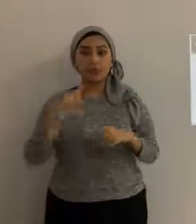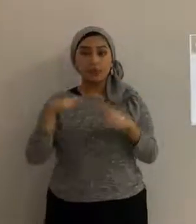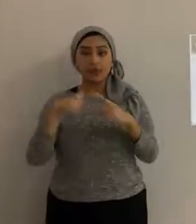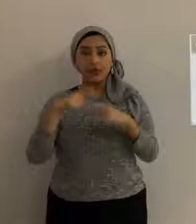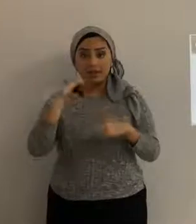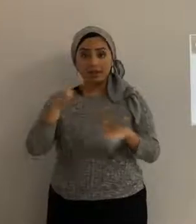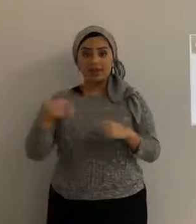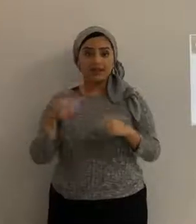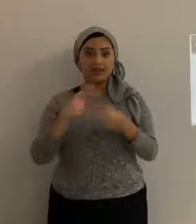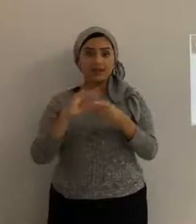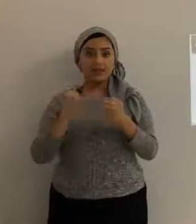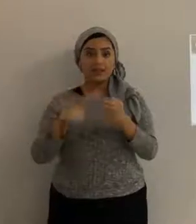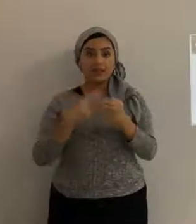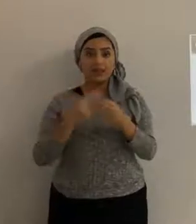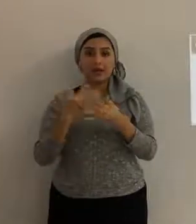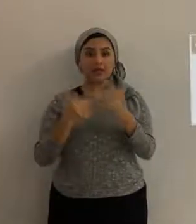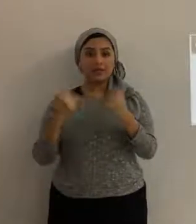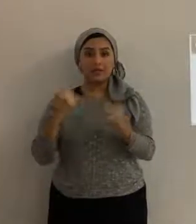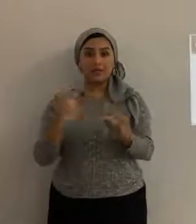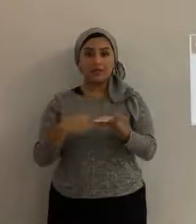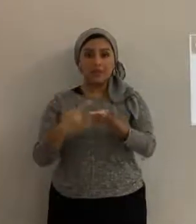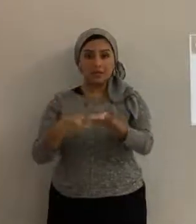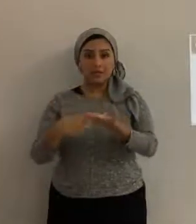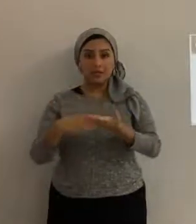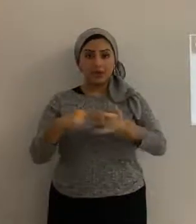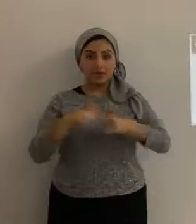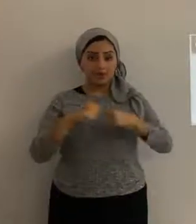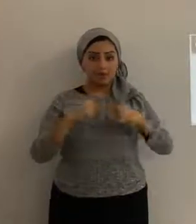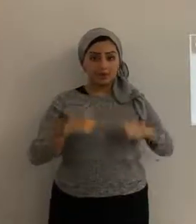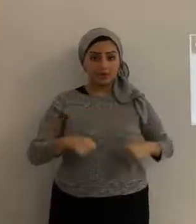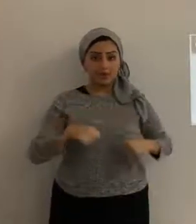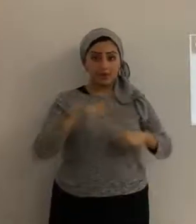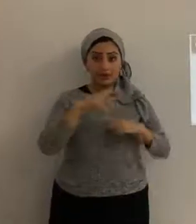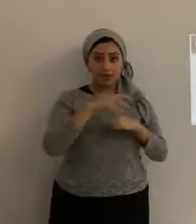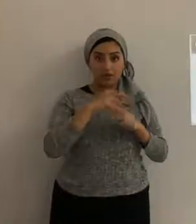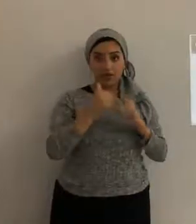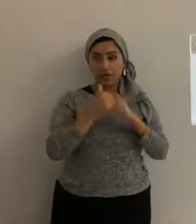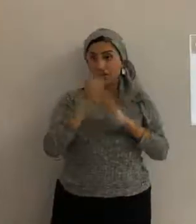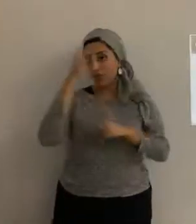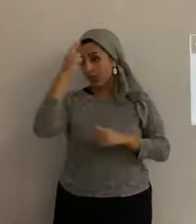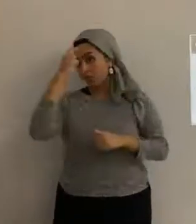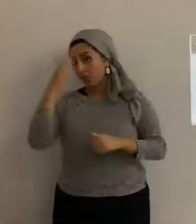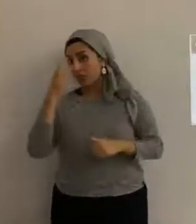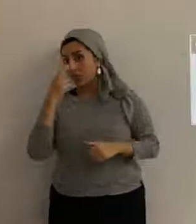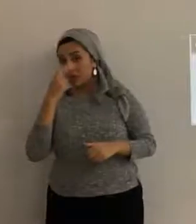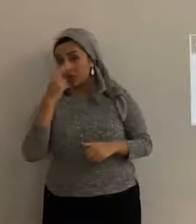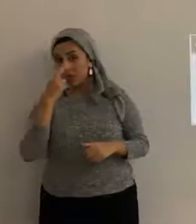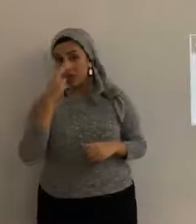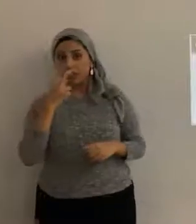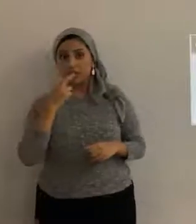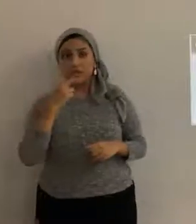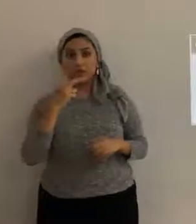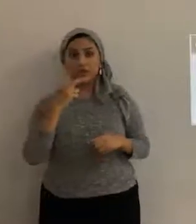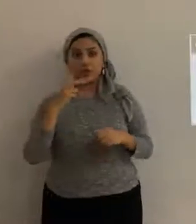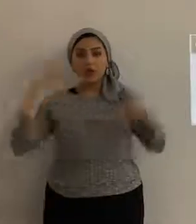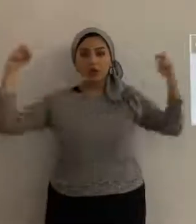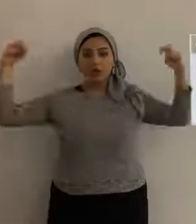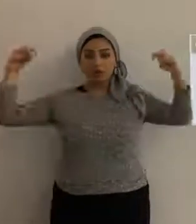algún asunto, el sumo Cohen con los romanos, o los romanos con el sumo Cohen, se reunían en este lugar,